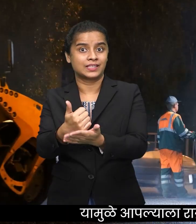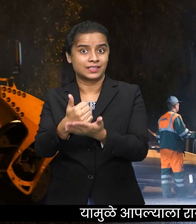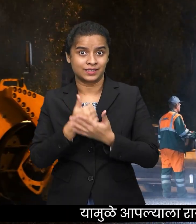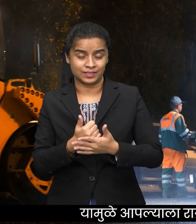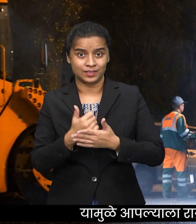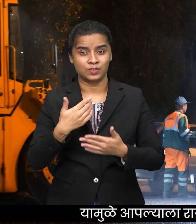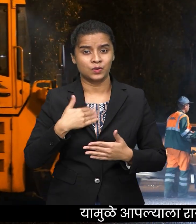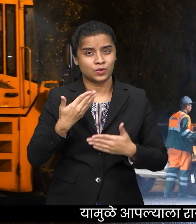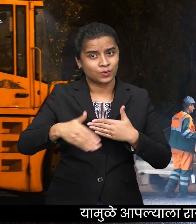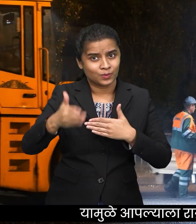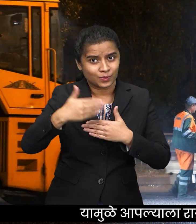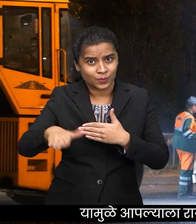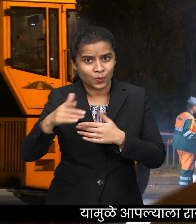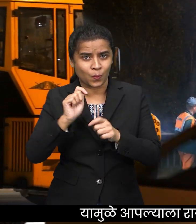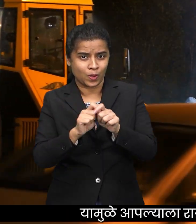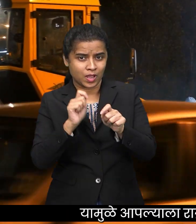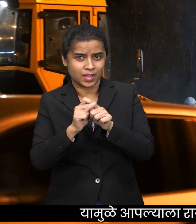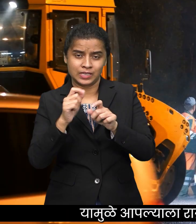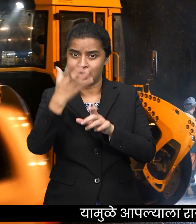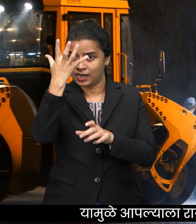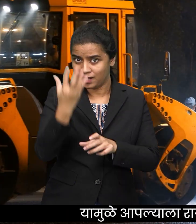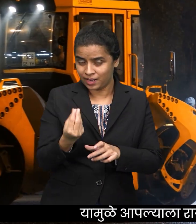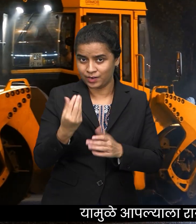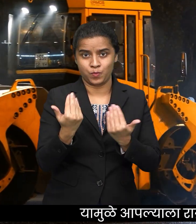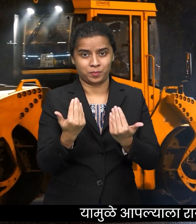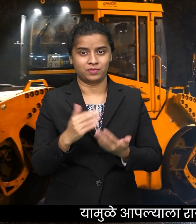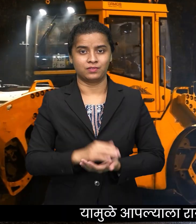यामुळे आपल्याला रात्री काम सुरू ठेवण्यास मदत होते.